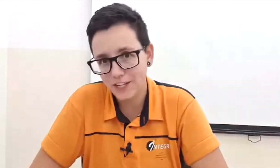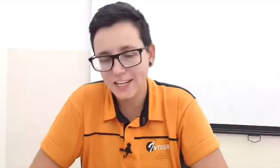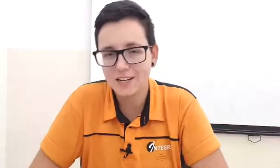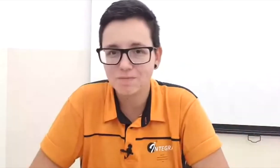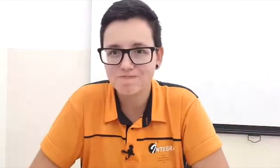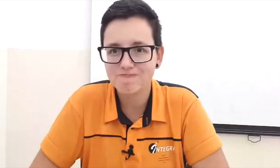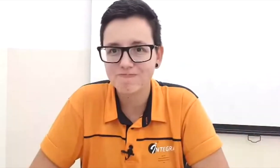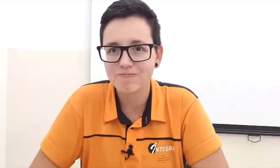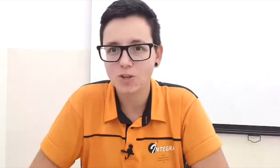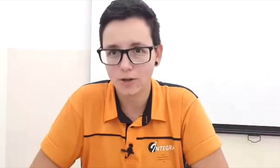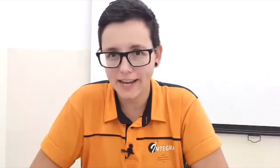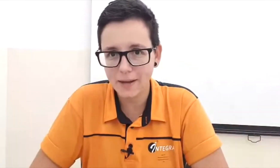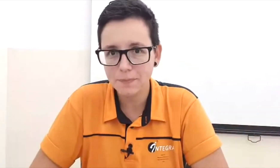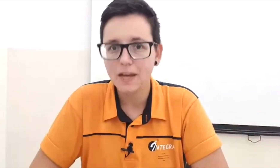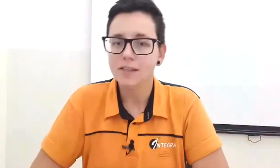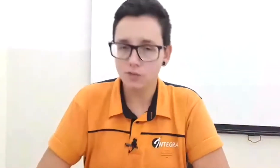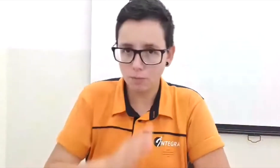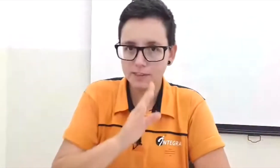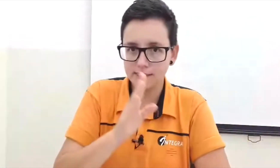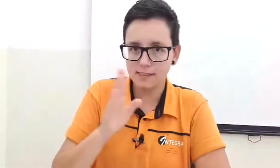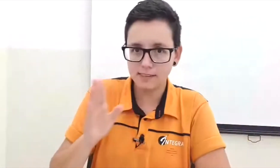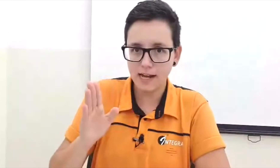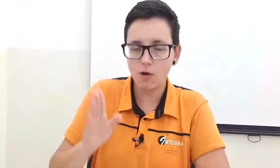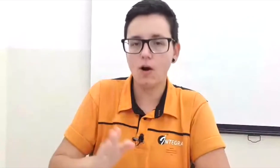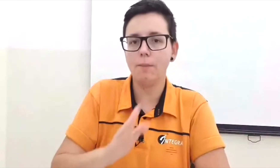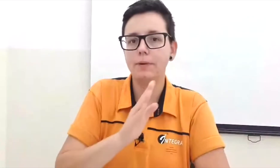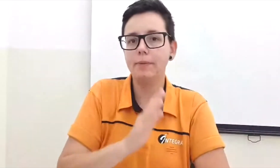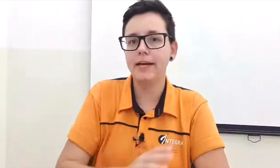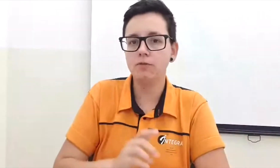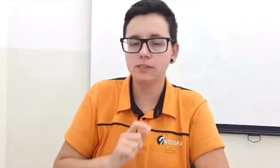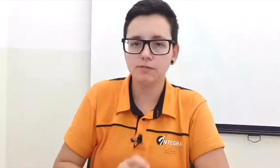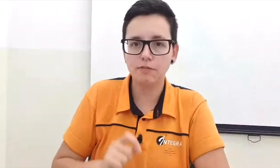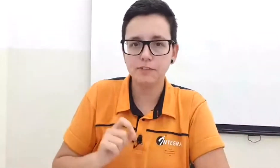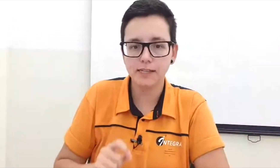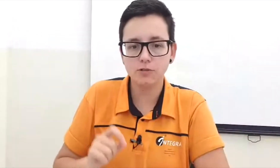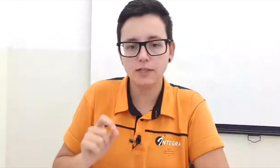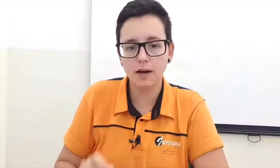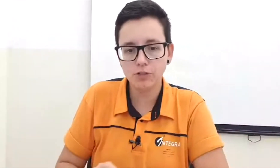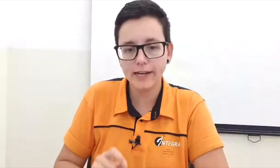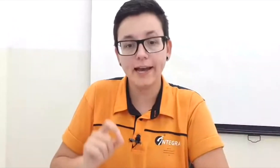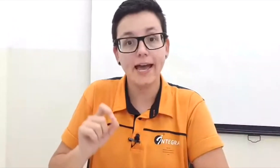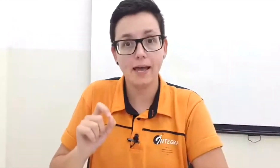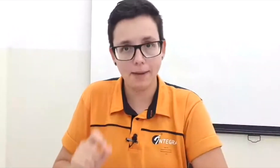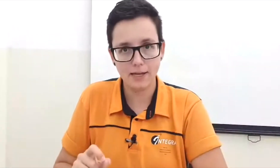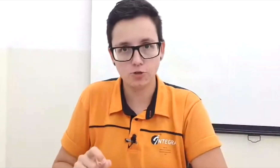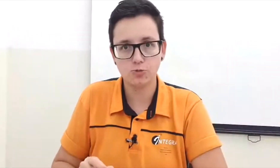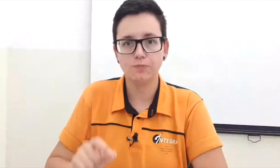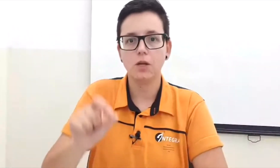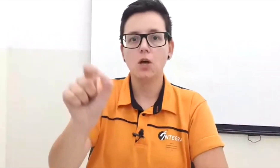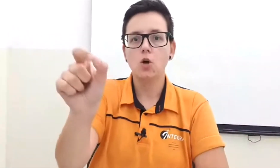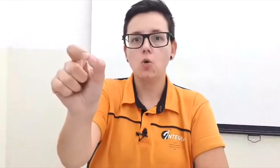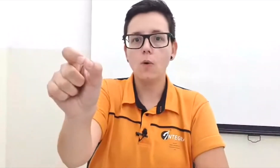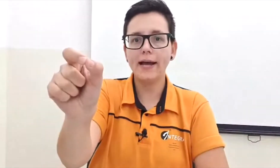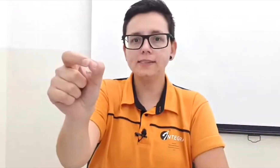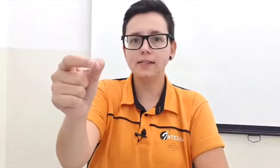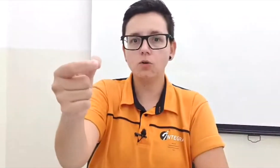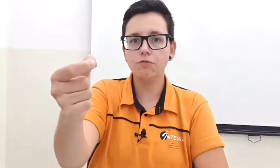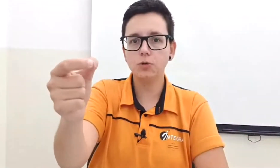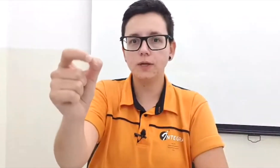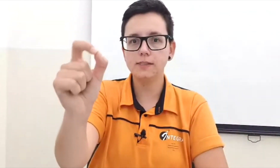queria. Ok? Então vamos fazer esse sinal, ó. Primeiro você vai fazer o sinal de remédio. Com essa configuração